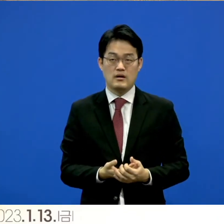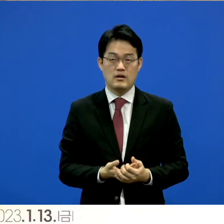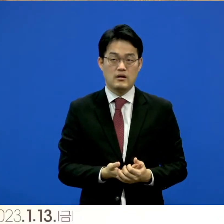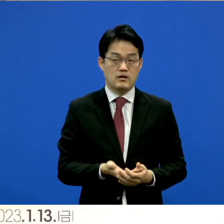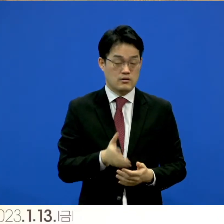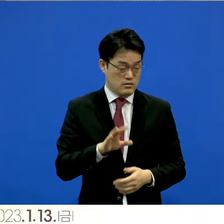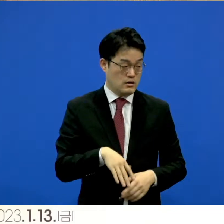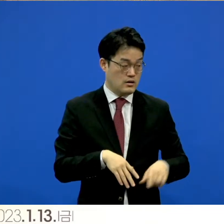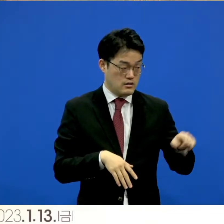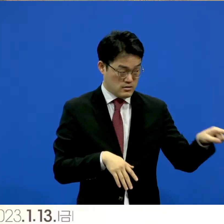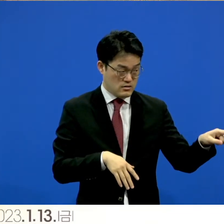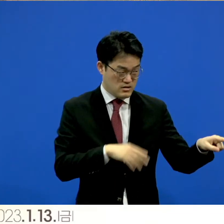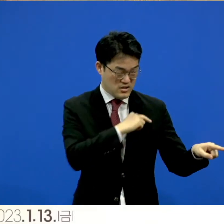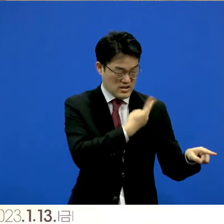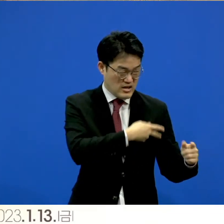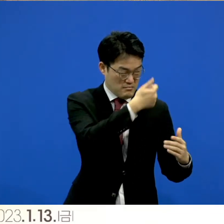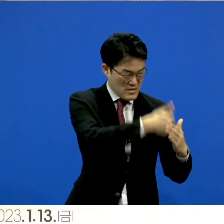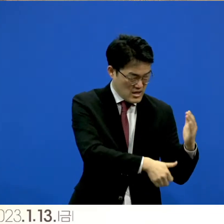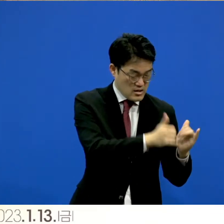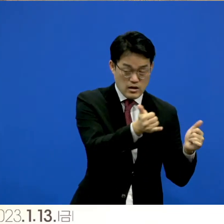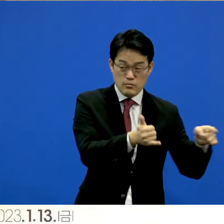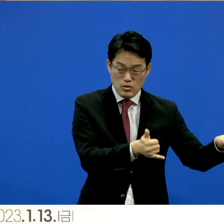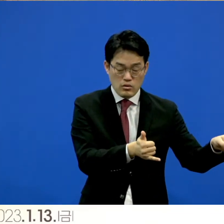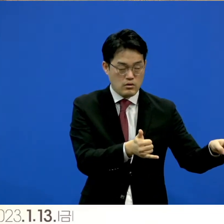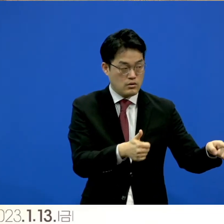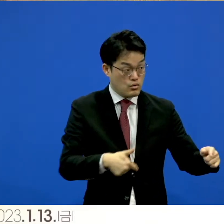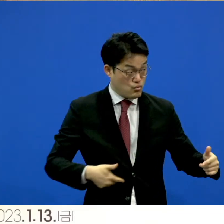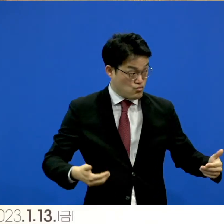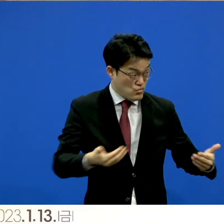회개한다면 받아줘야죠.